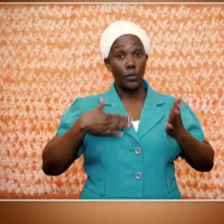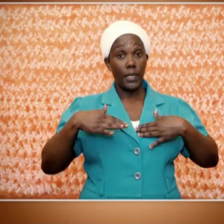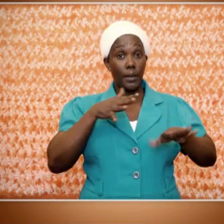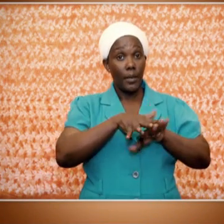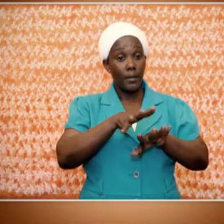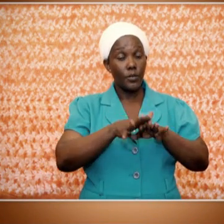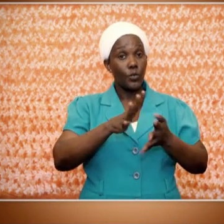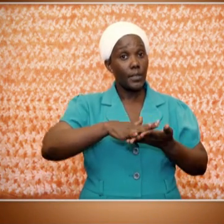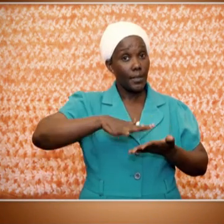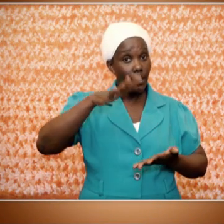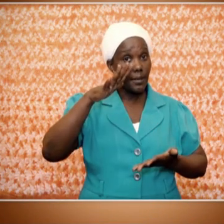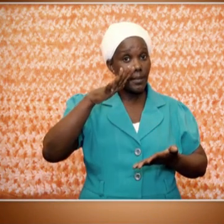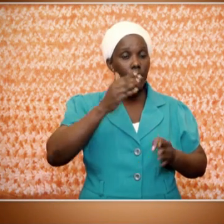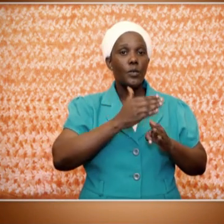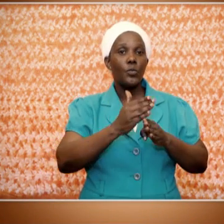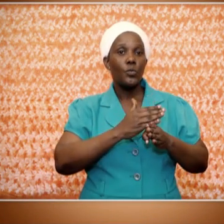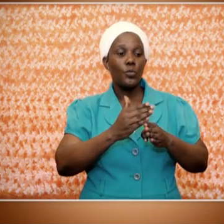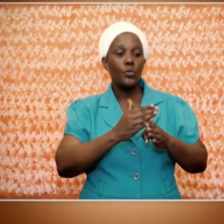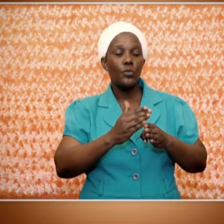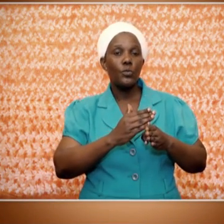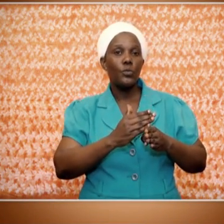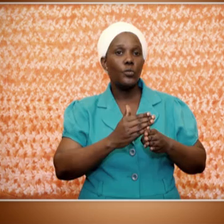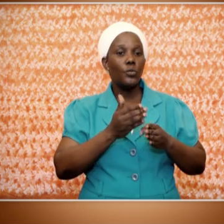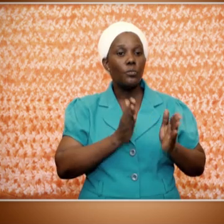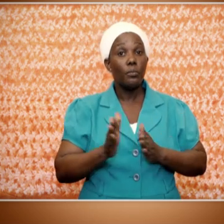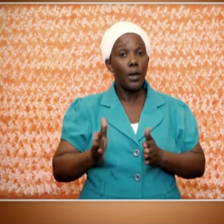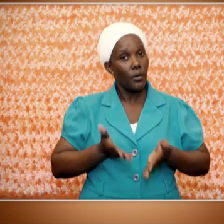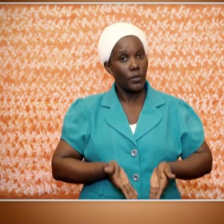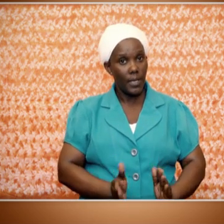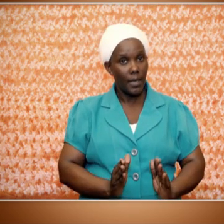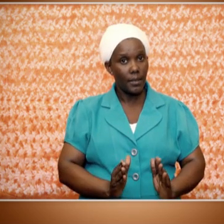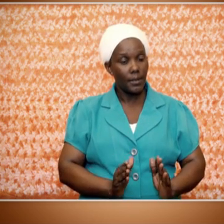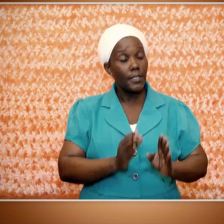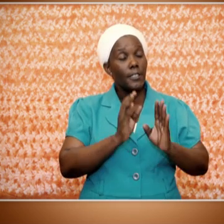Kwa maelezo zaidi kuhusu uzazi wa mpango,